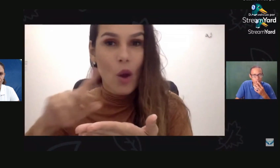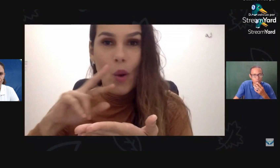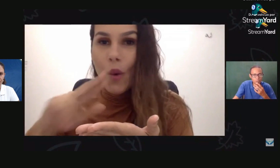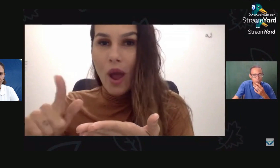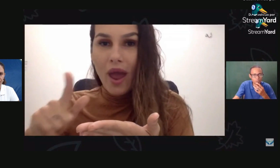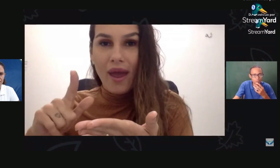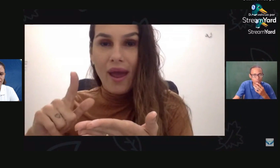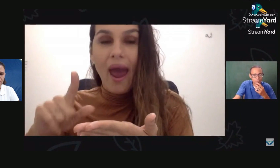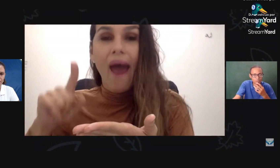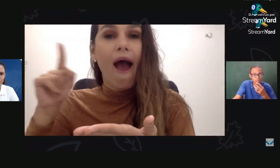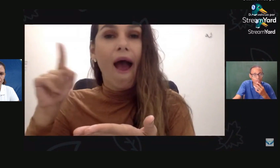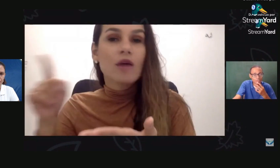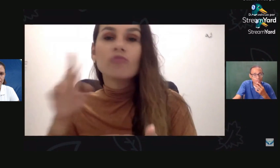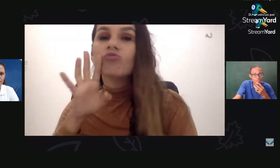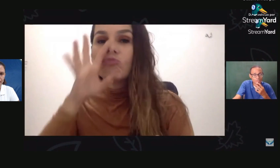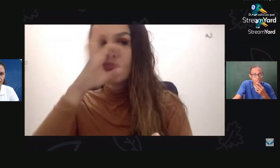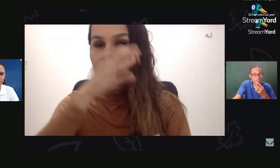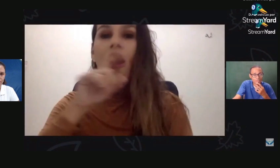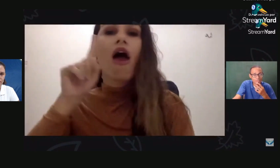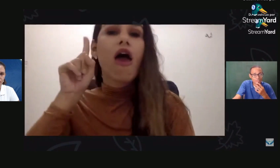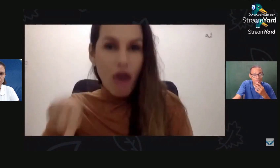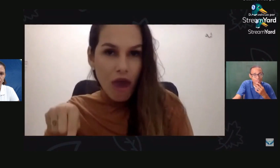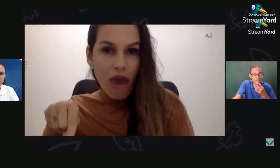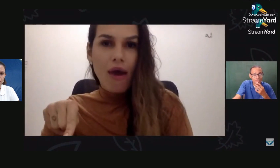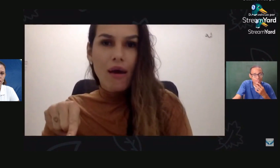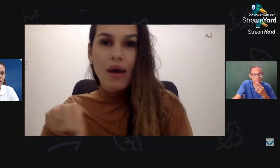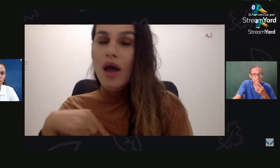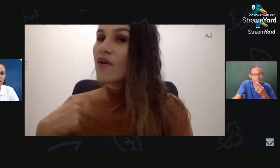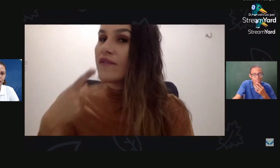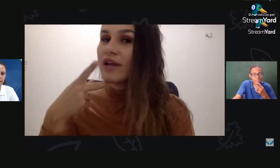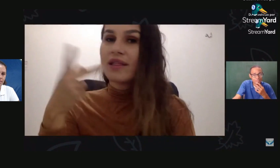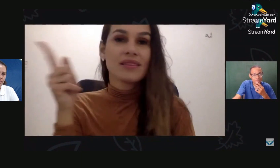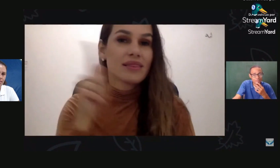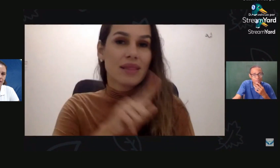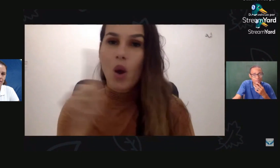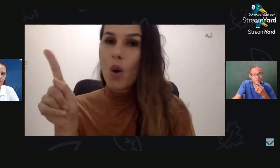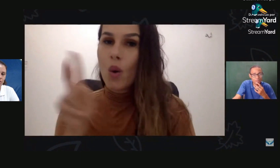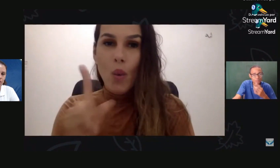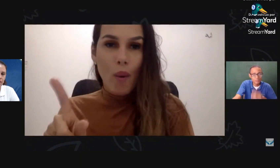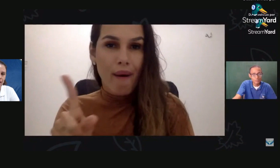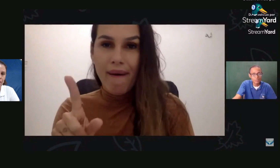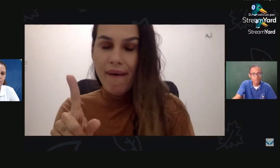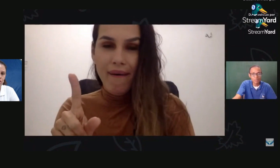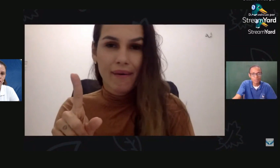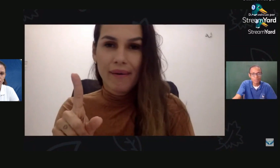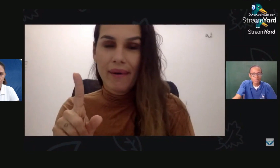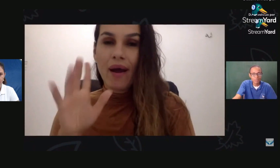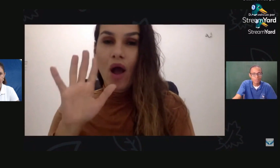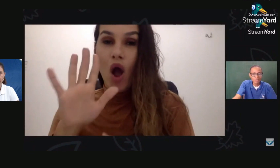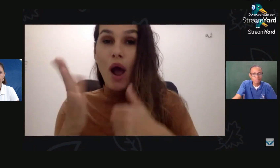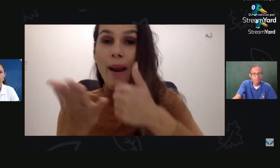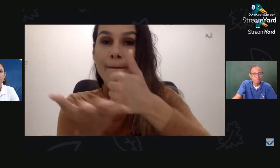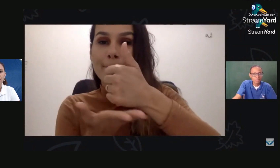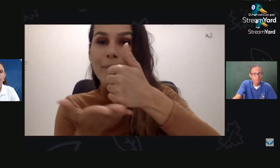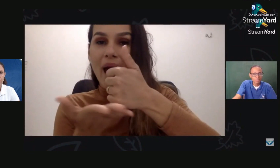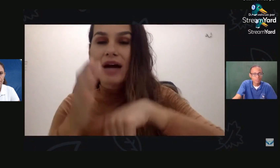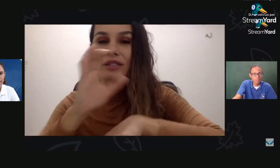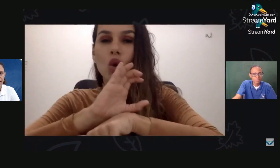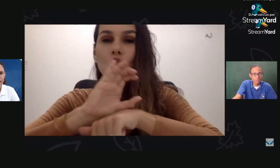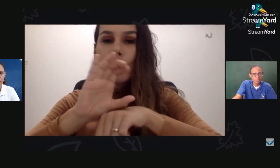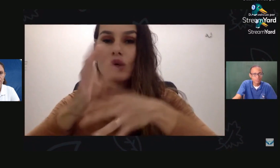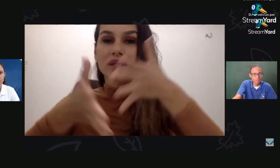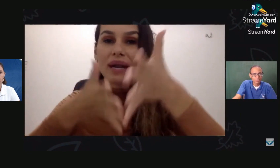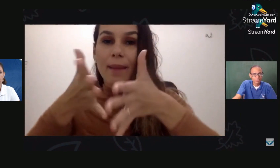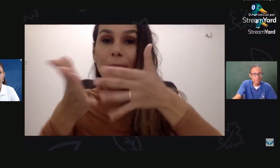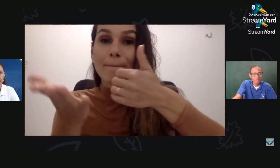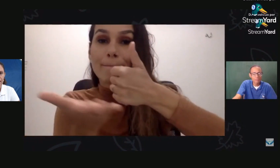E eu fiquei assim, ó, abismada. Eu falei assim: olha, isso não é ser tradutor e intérprete. Eu fui, então,